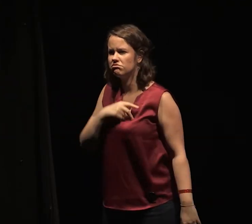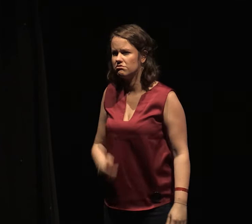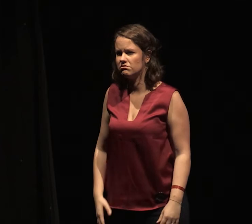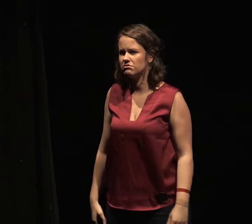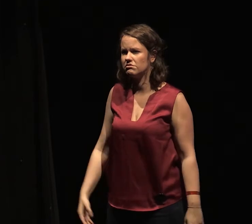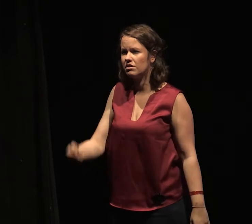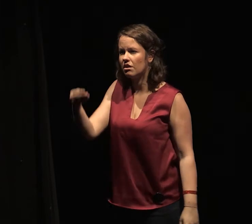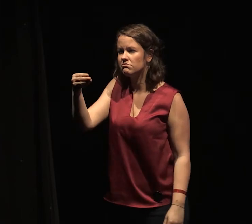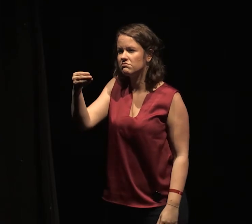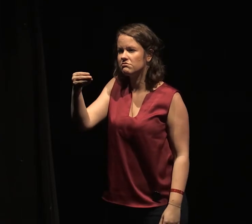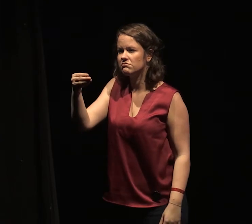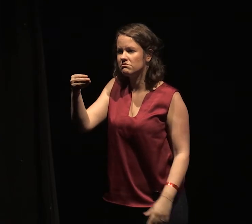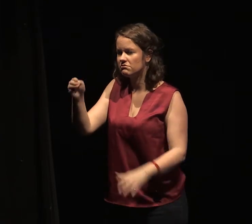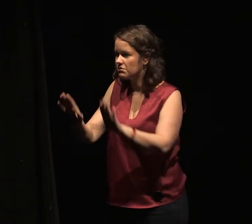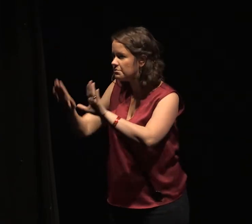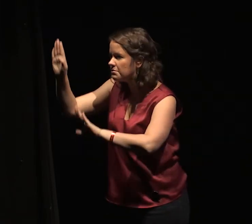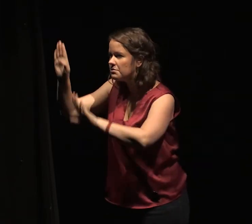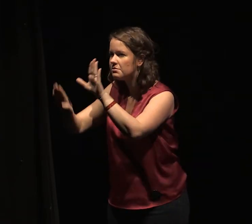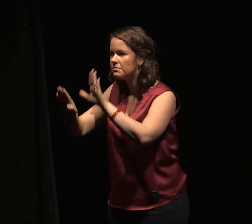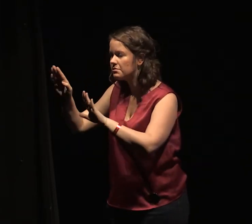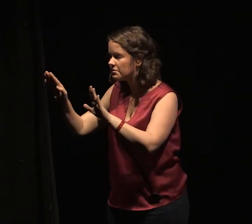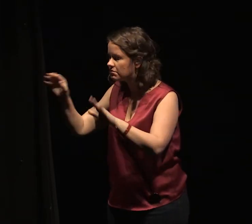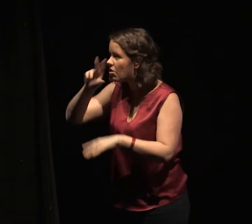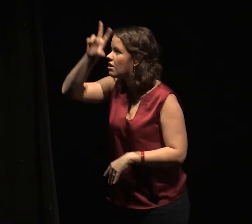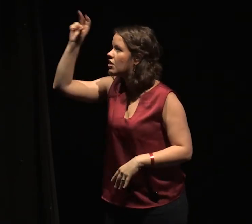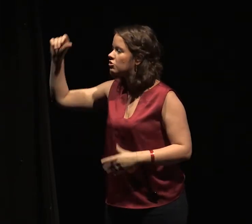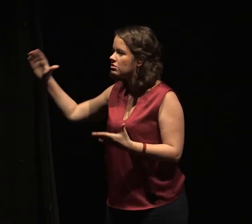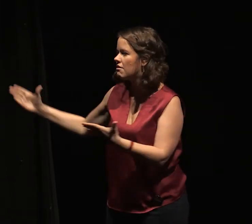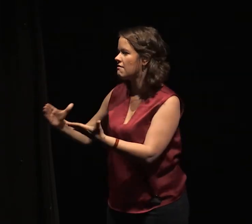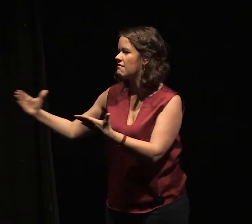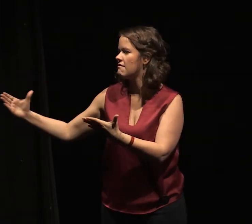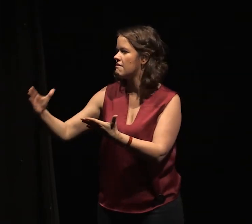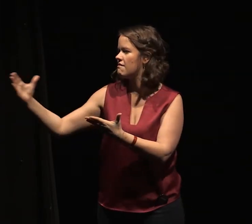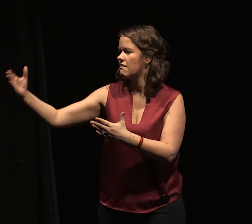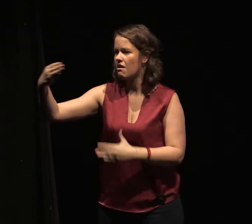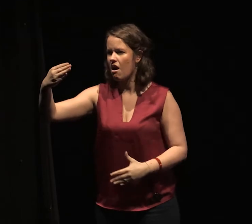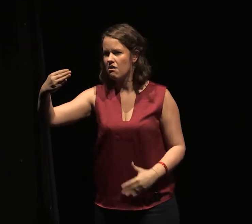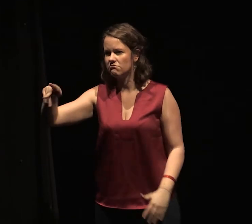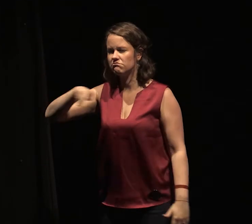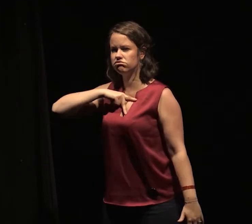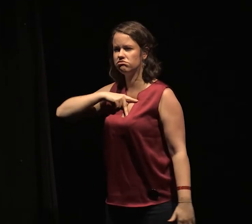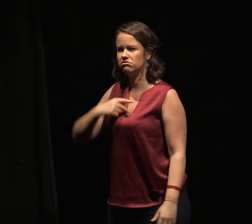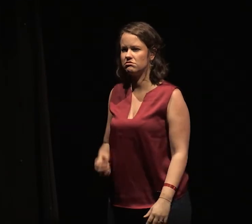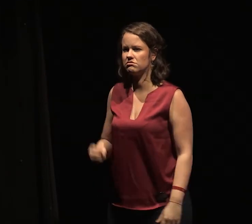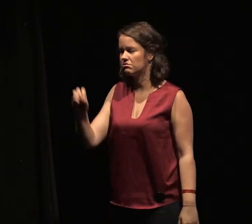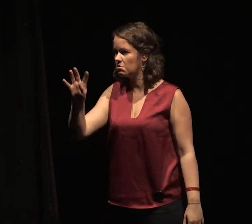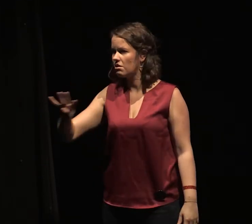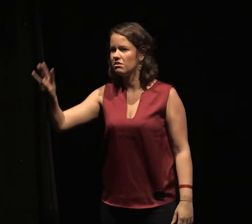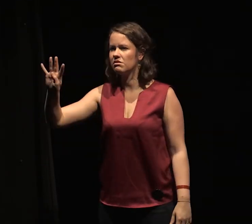mime de l'aventurier, le malade de désir de l'exilé, apprêté et préparé à sa mort annoncée. Le